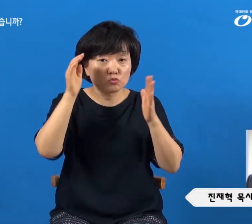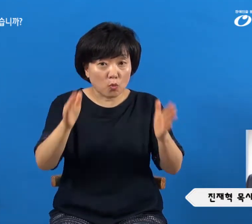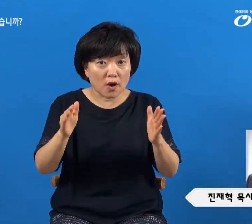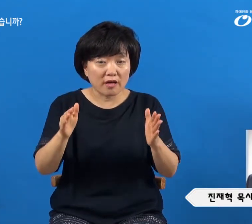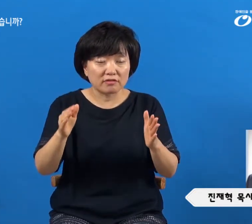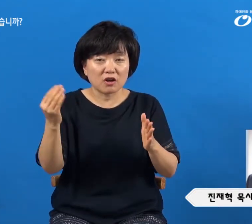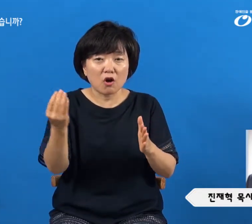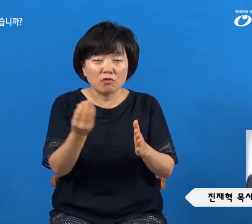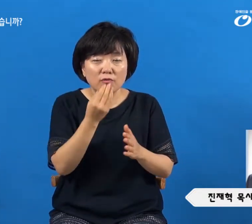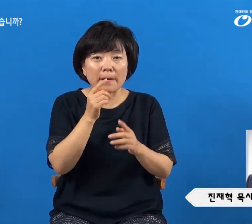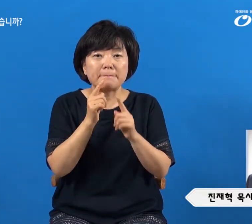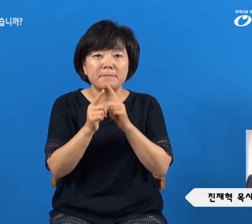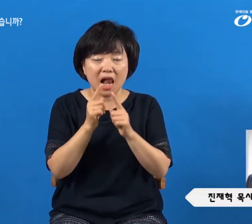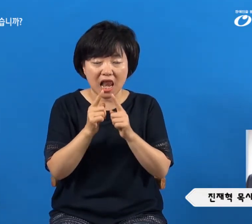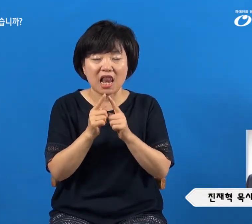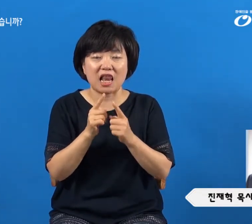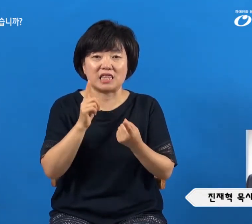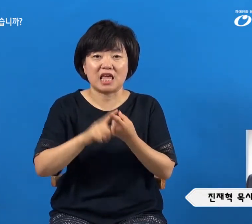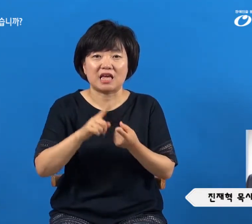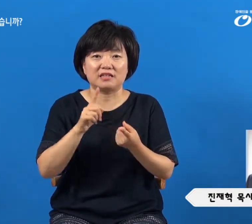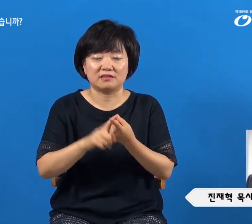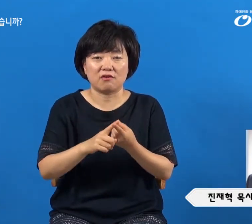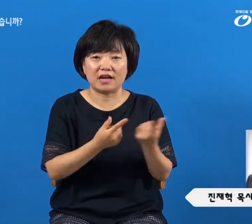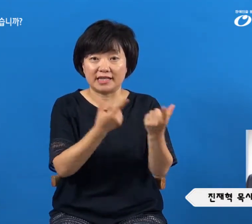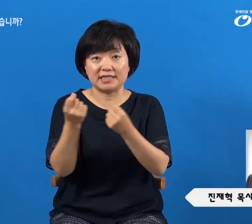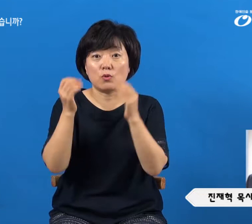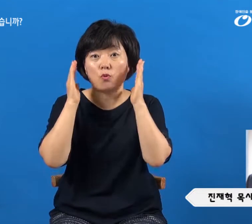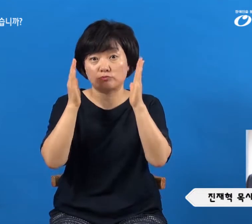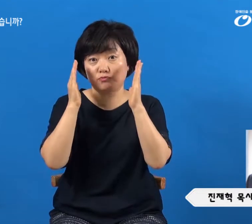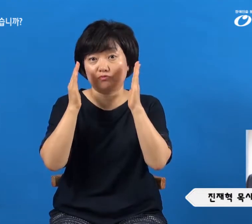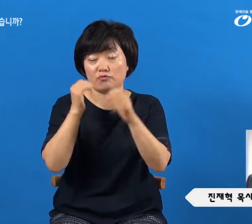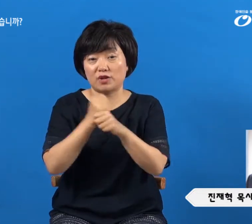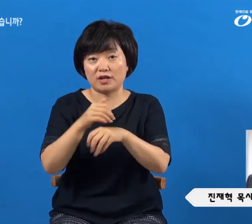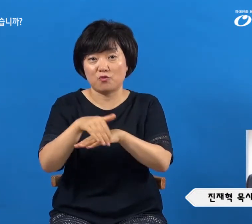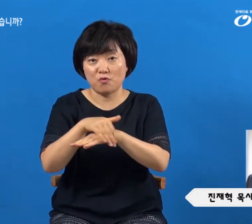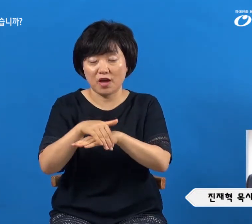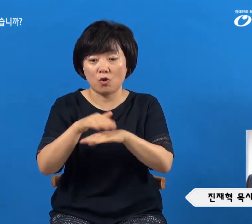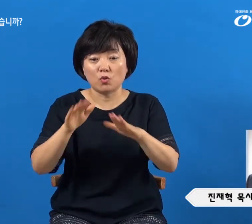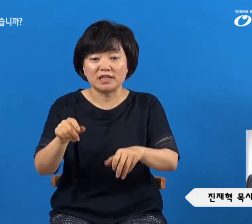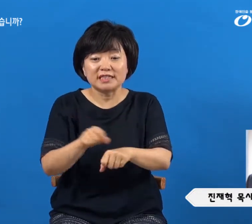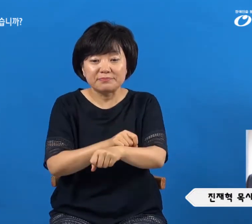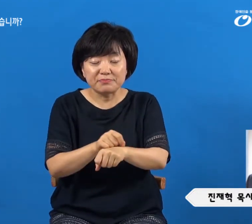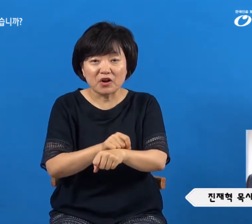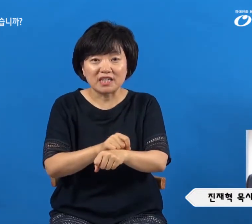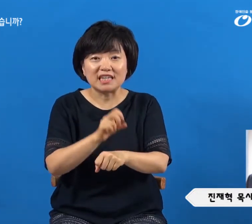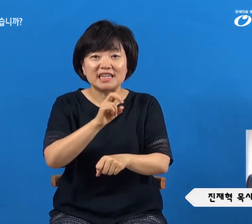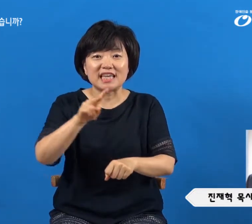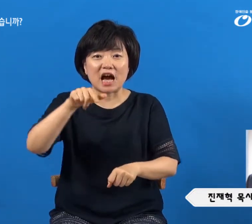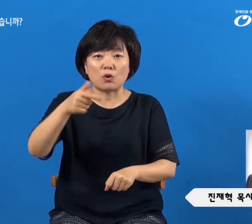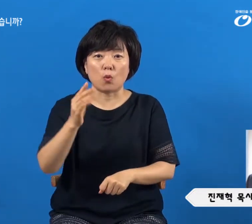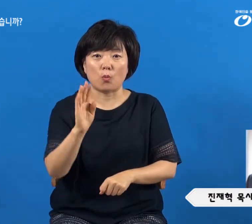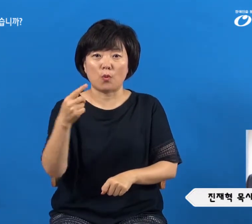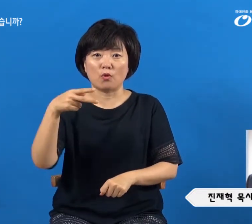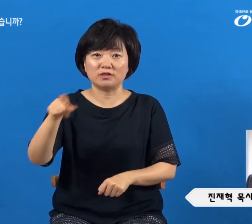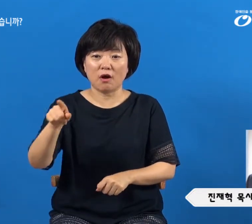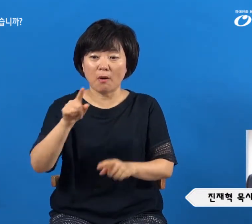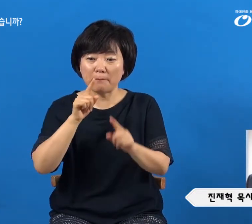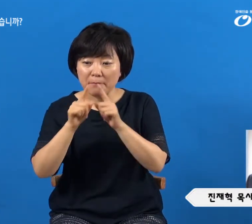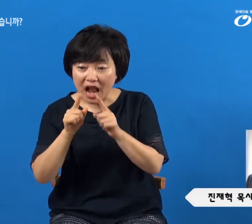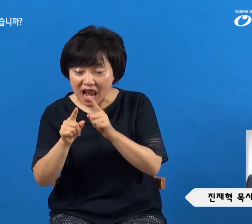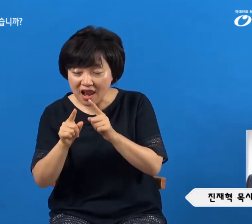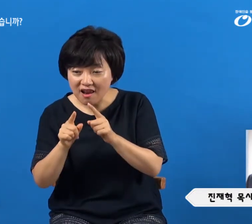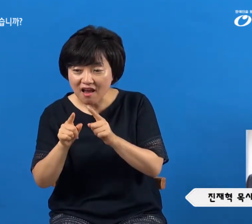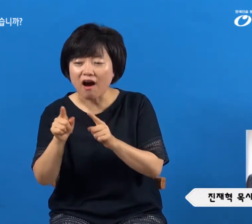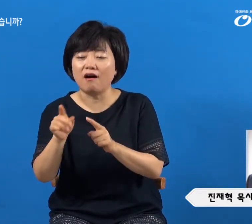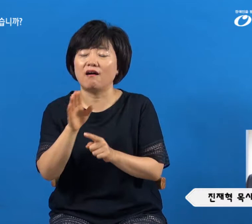언어의 영성을 가지고 말씀을 함께 공부할 텐데, 오늘 특별히 주일 야고보서의 본문도